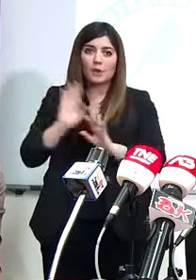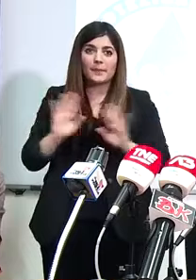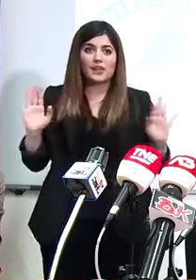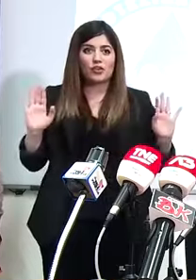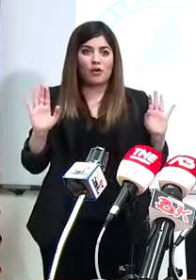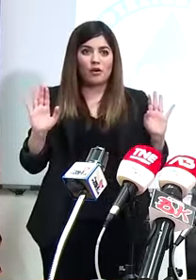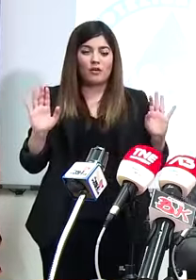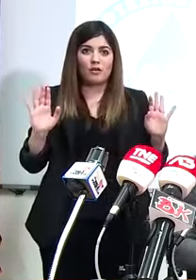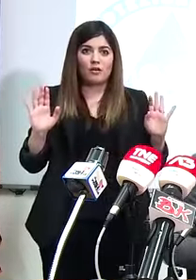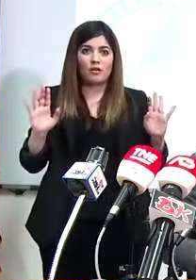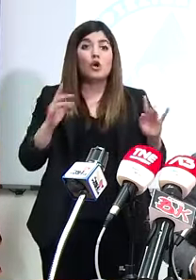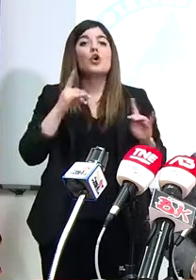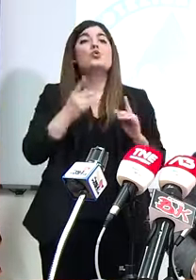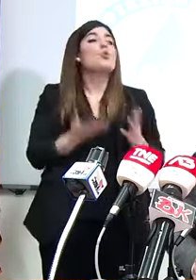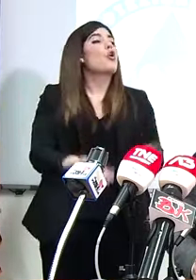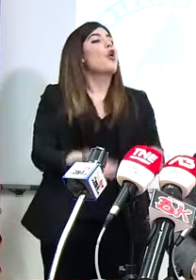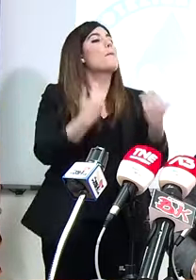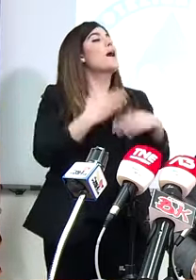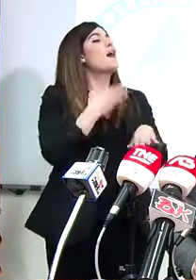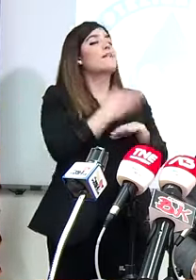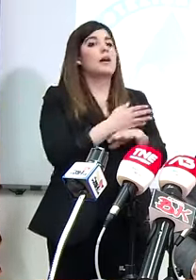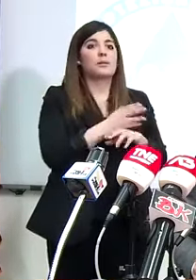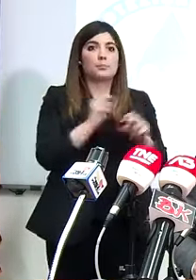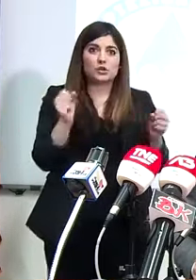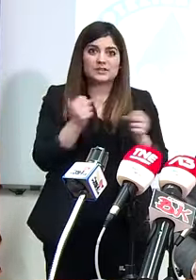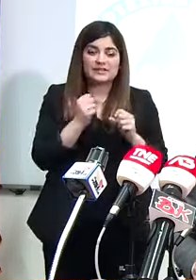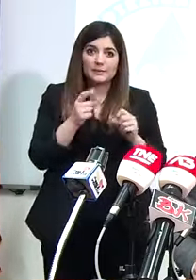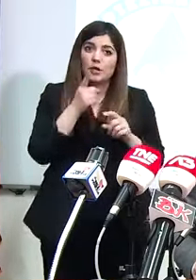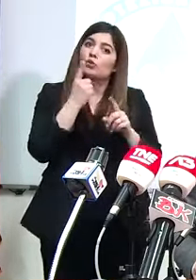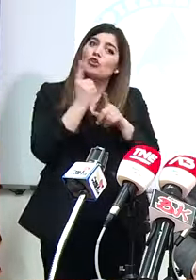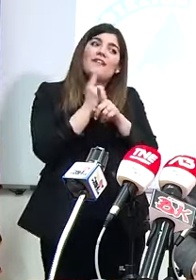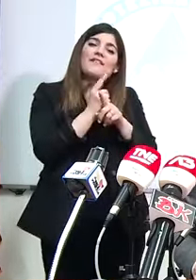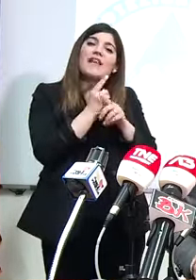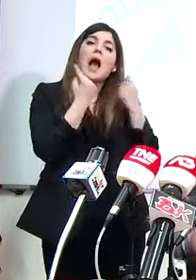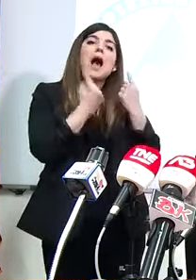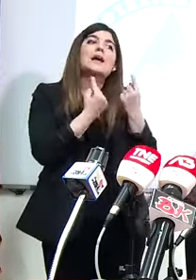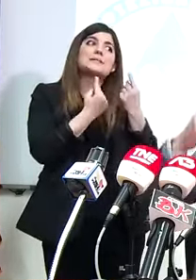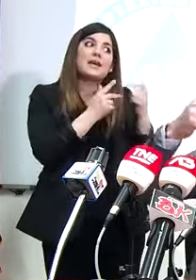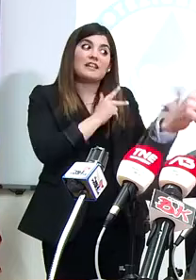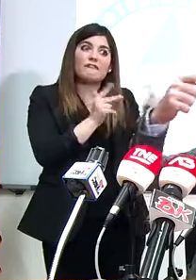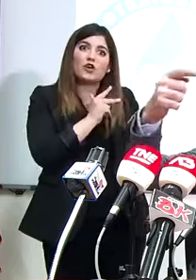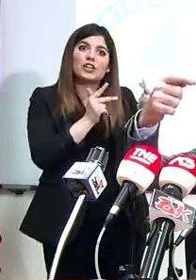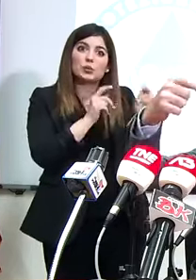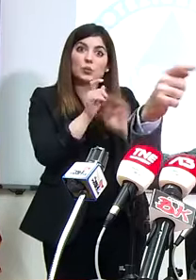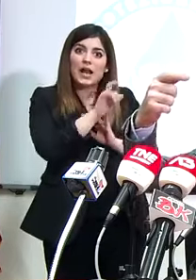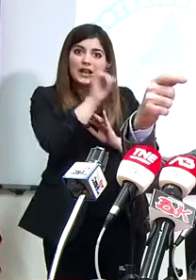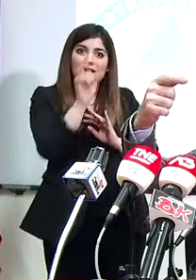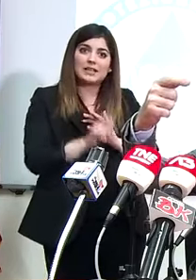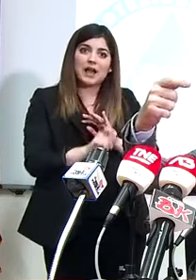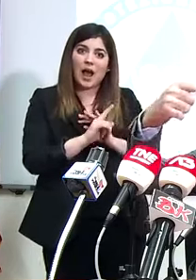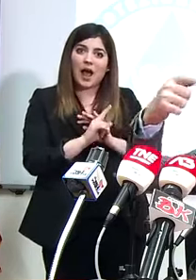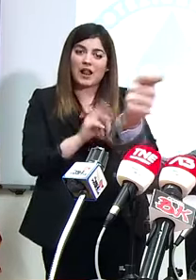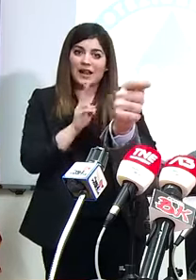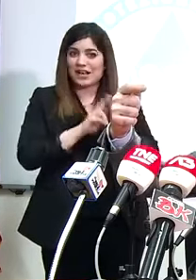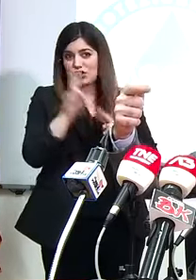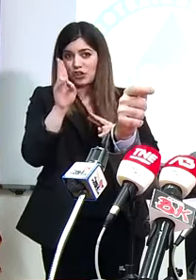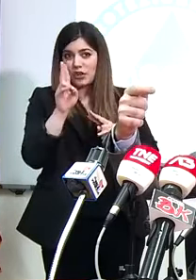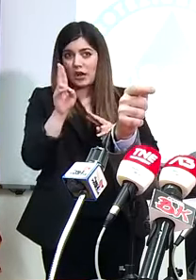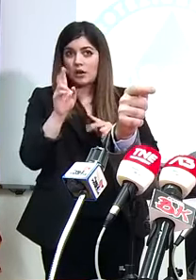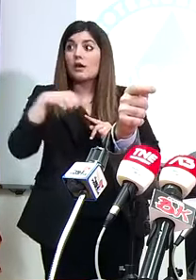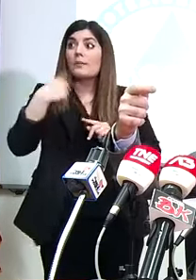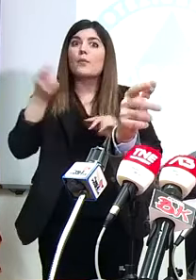dove aspettare la fornitura nazionale dopo di che arrivarono gli intermediari ad offrire